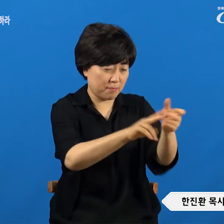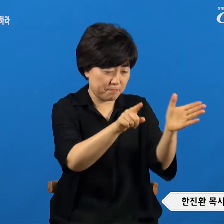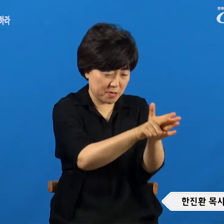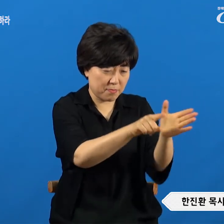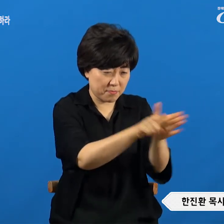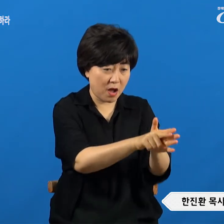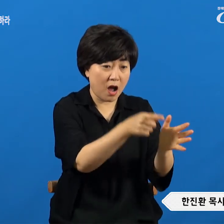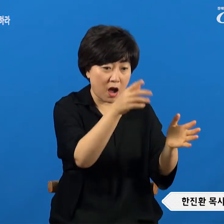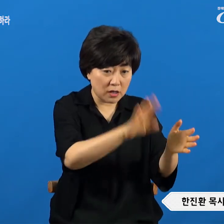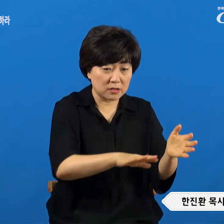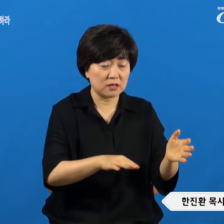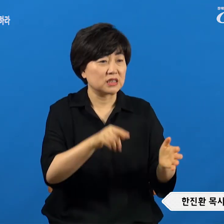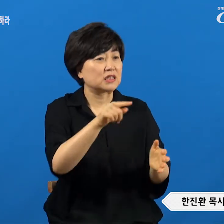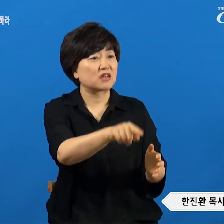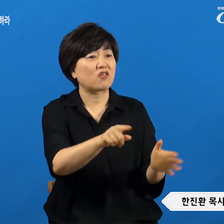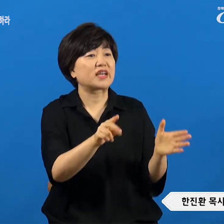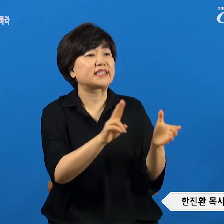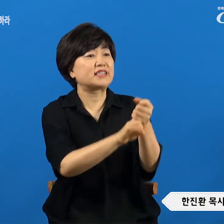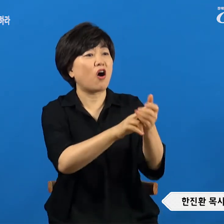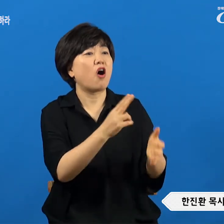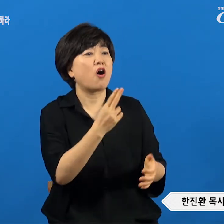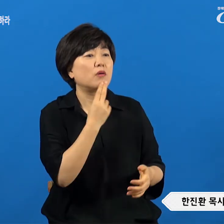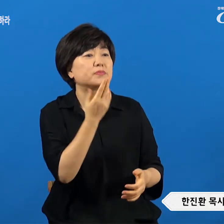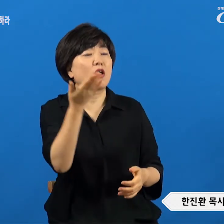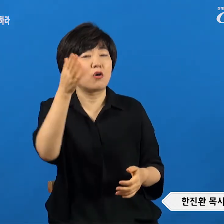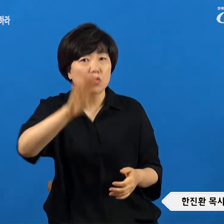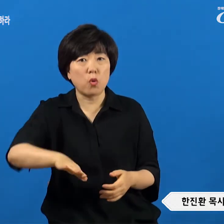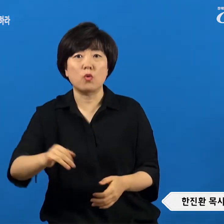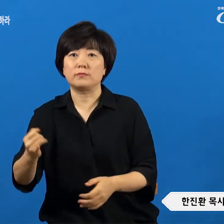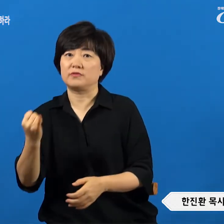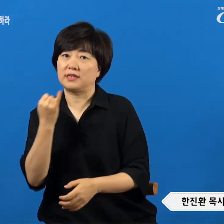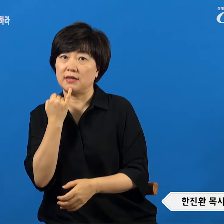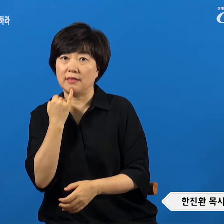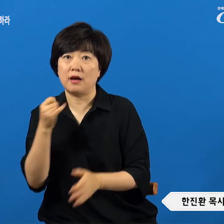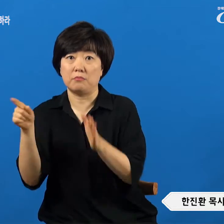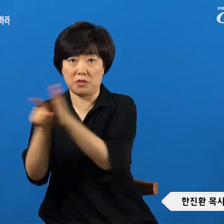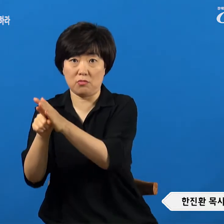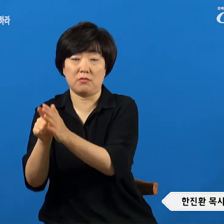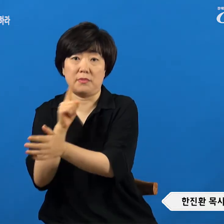그리 아니하실지라도 하니까 역설의 믿음이죠.